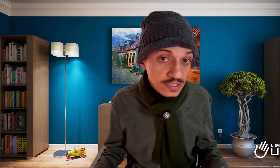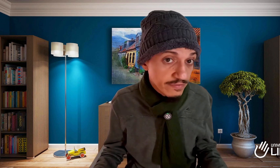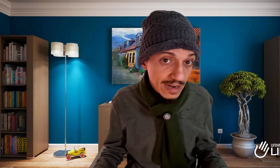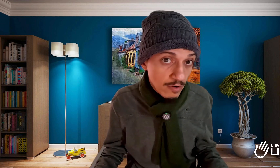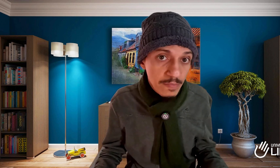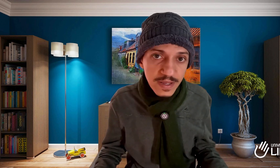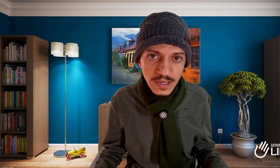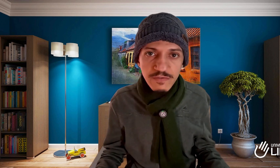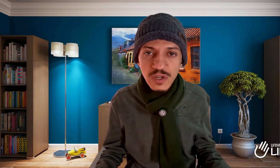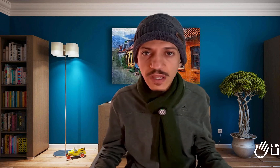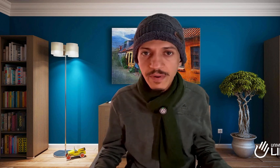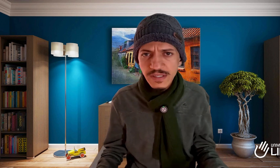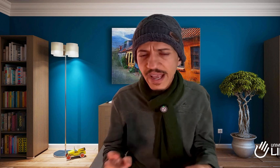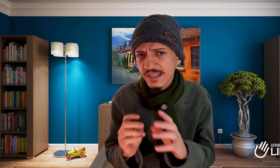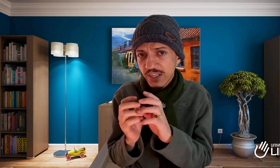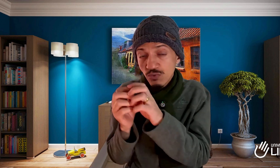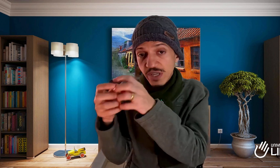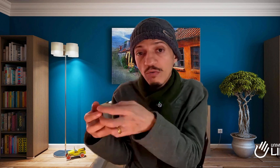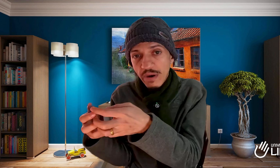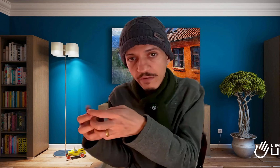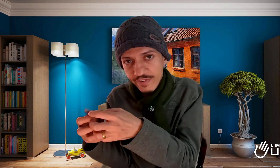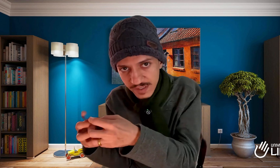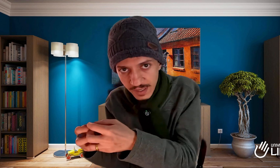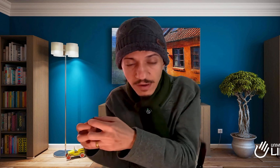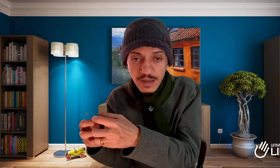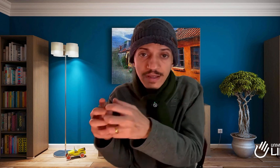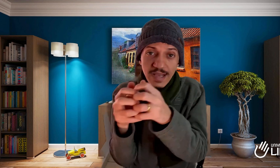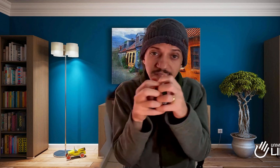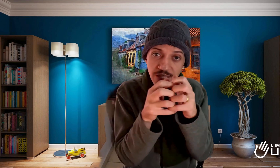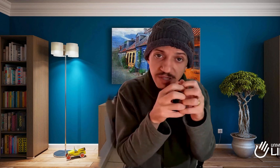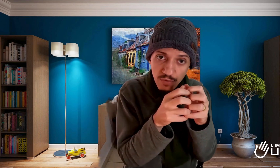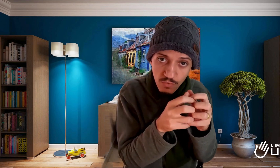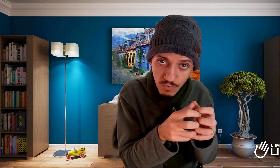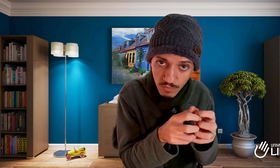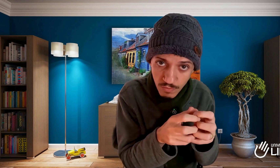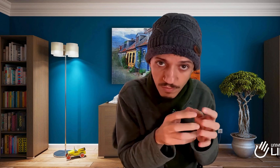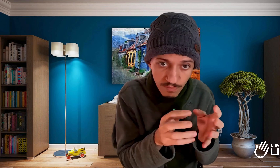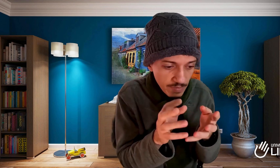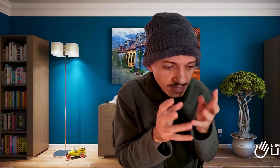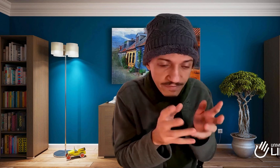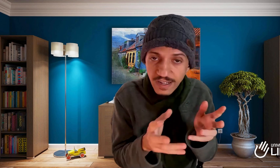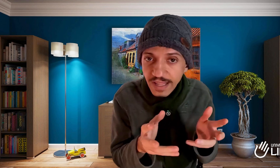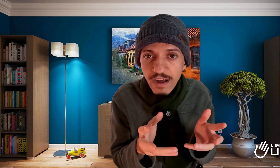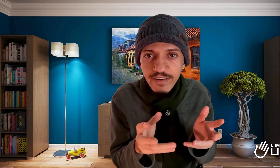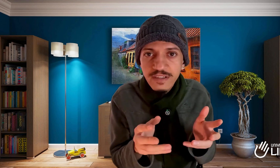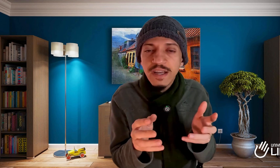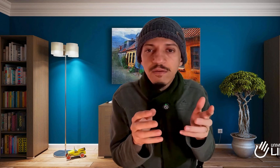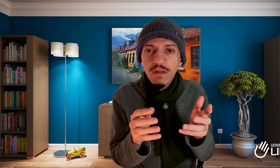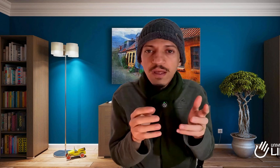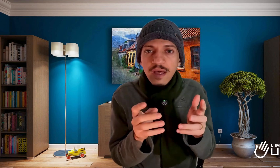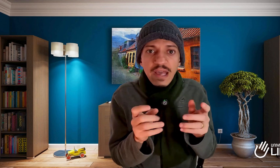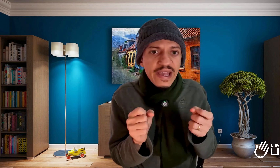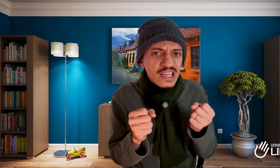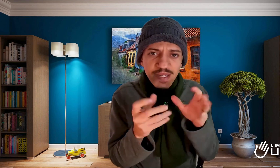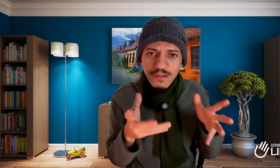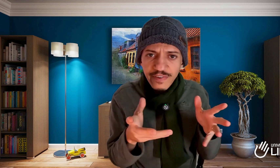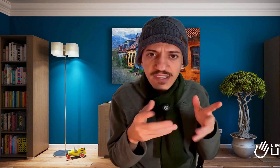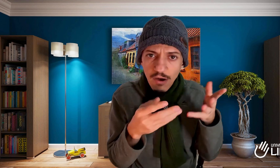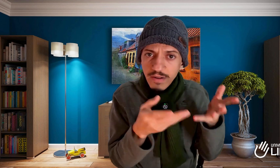lá no aplicativo de Libras, quer seja um ser humano fazendo, quer seja esse avatar fazendo, e a expressão facial que está sendo